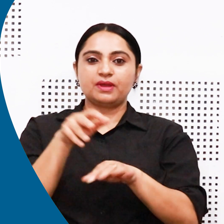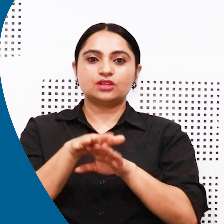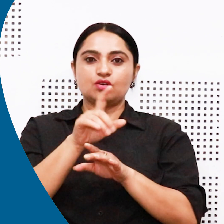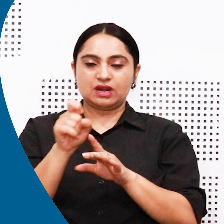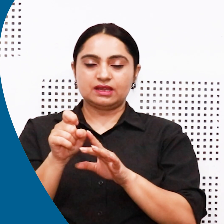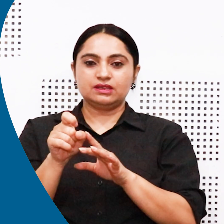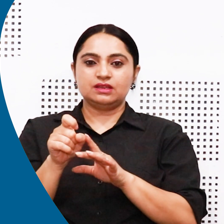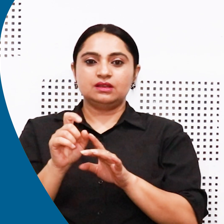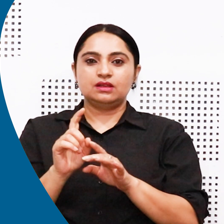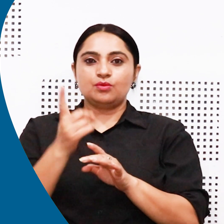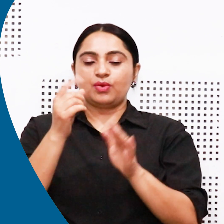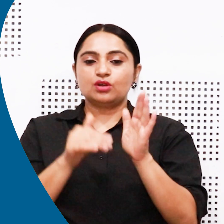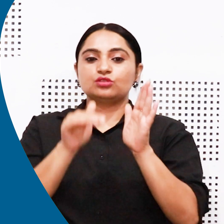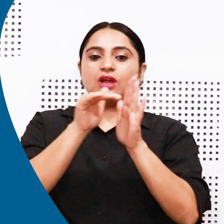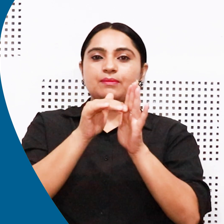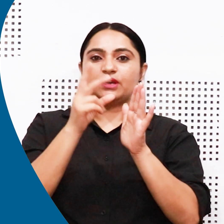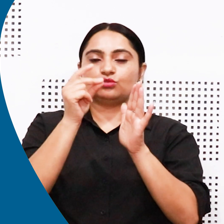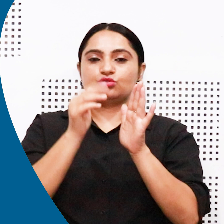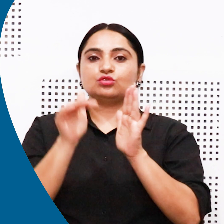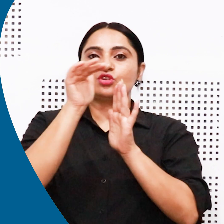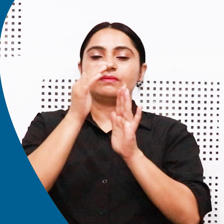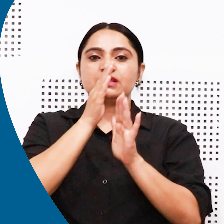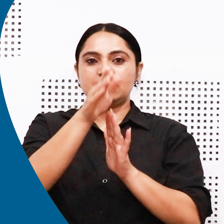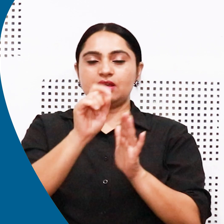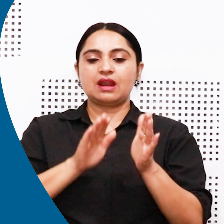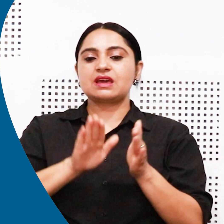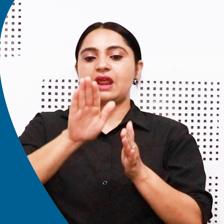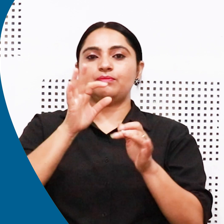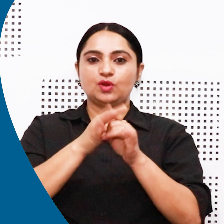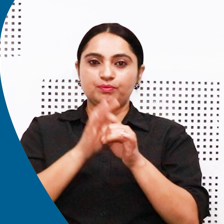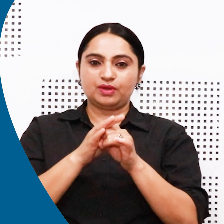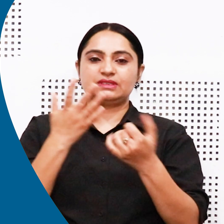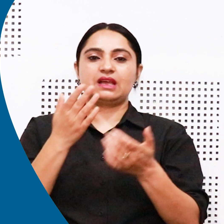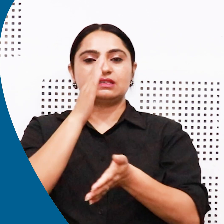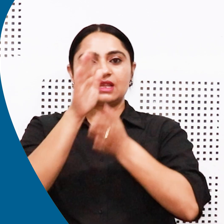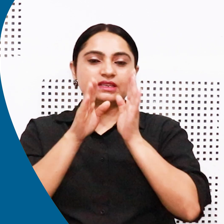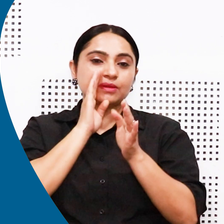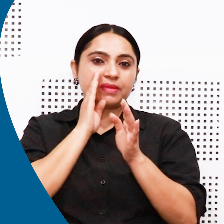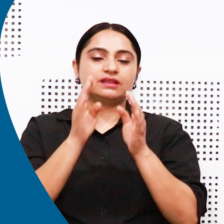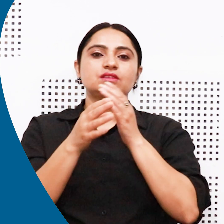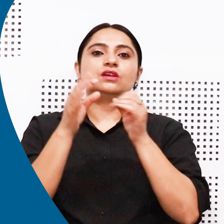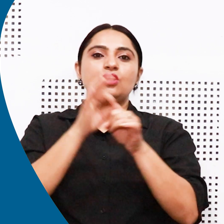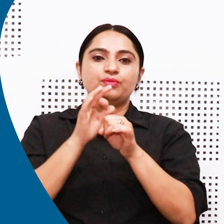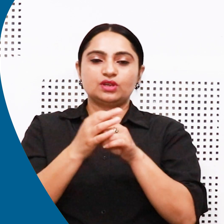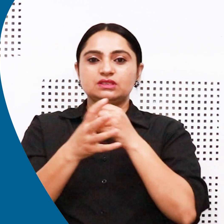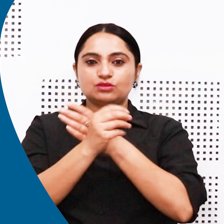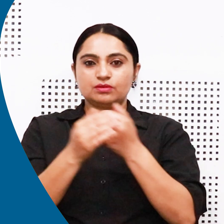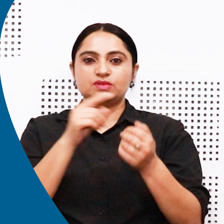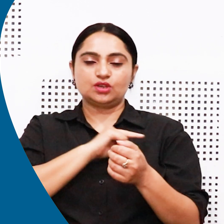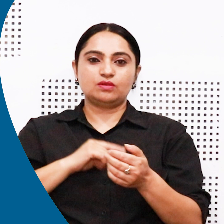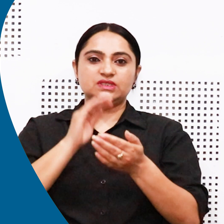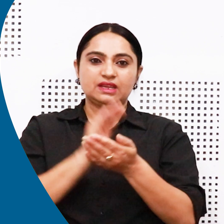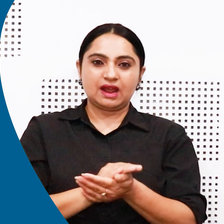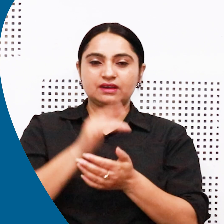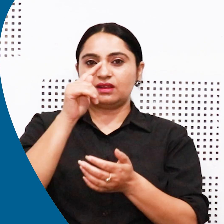व्यक्तिहरूको लागि पहिलो तलाबाट दोस्रो तलामा जानको लागि राम्रो व्यवस्था अनि सांकेतिक भाषाको व्यवस्था, दोभाषी कर्मचारी राख्ने, क ख ग